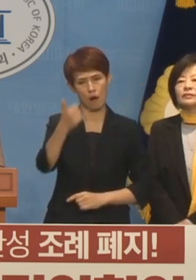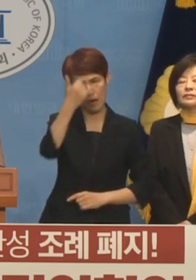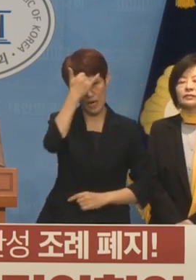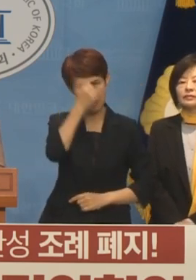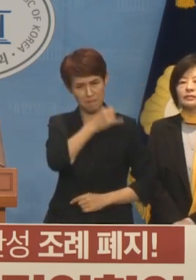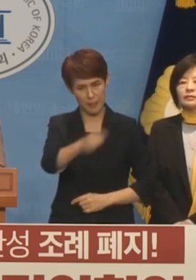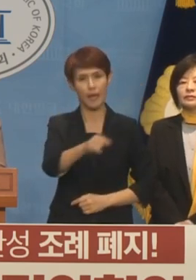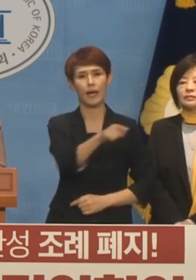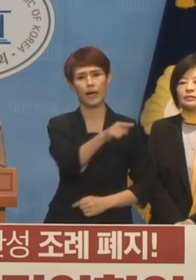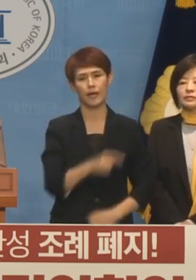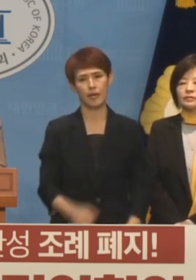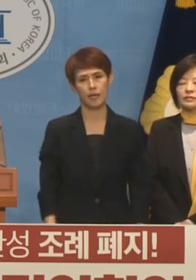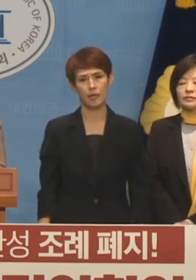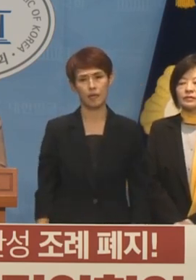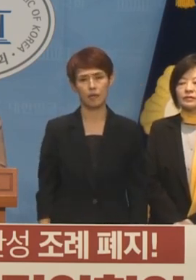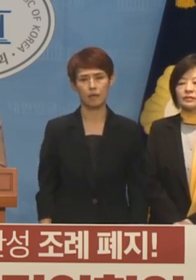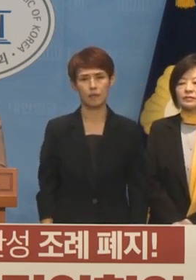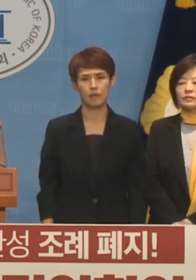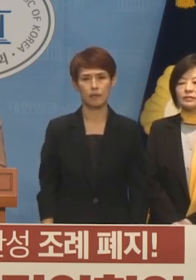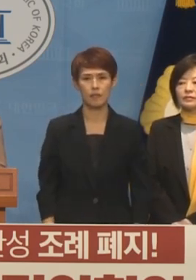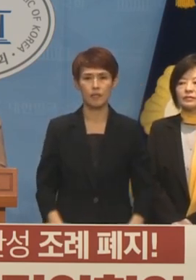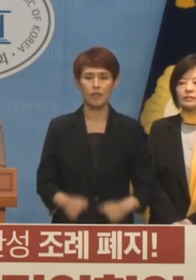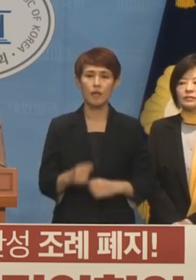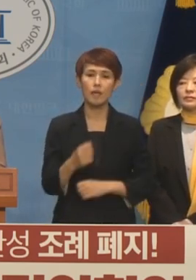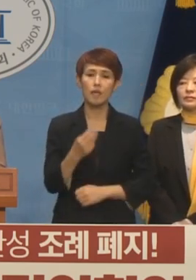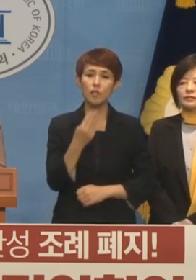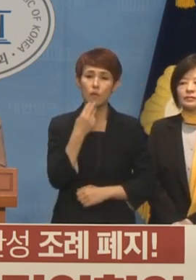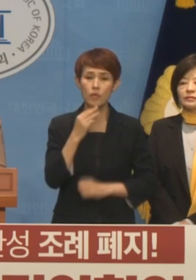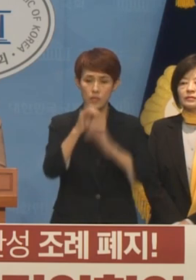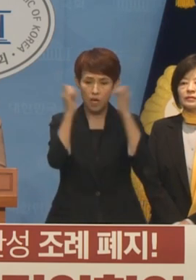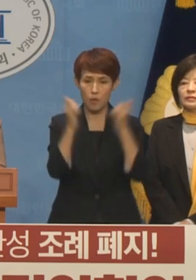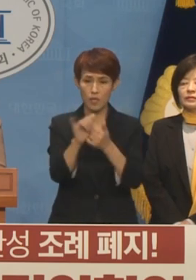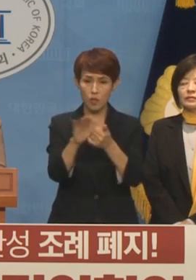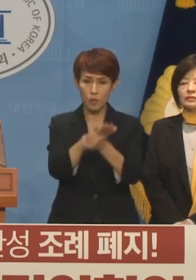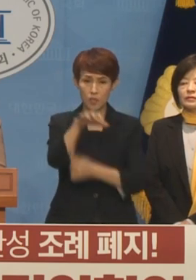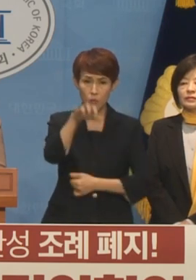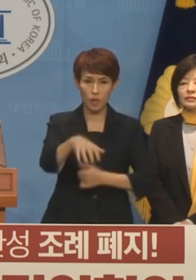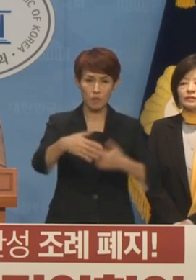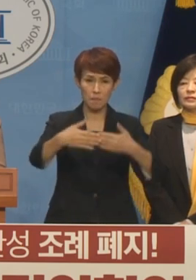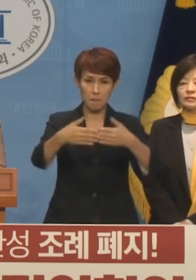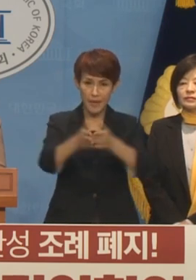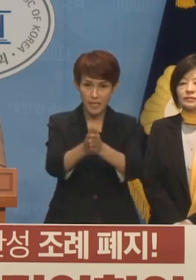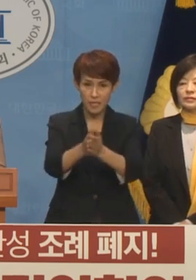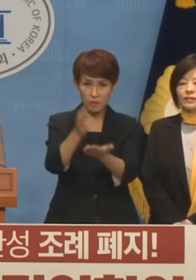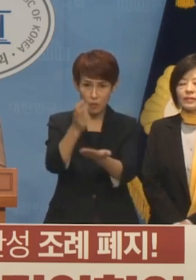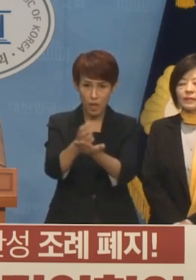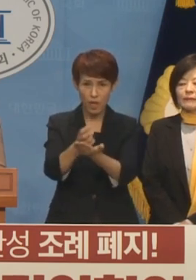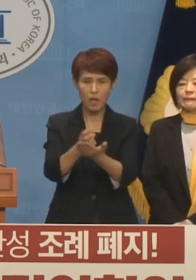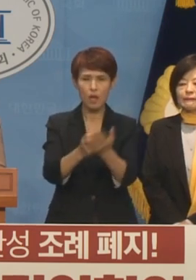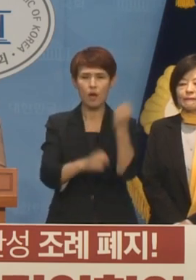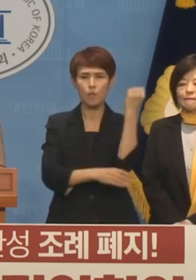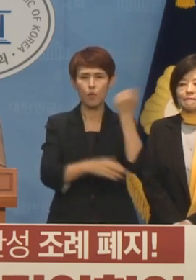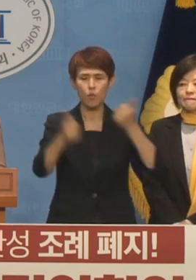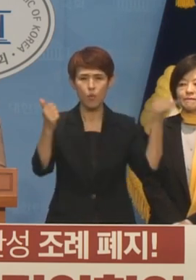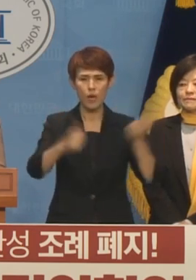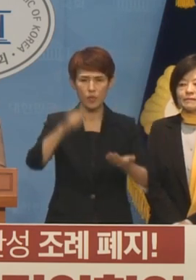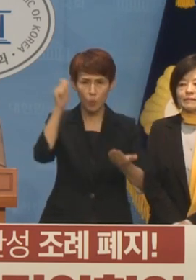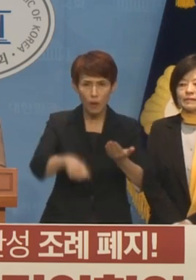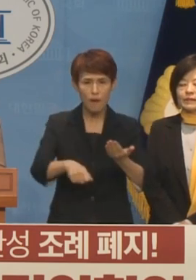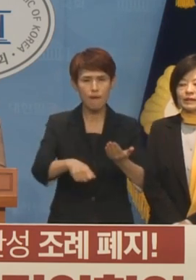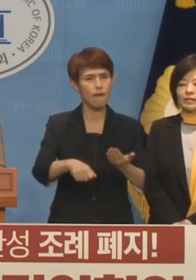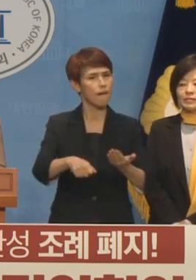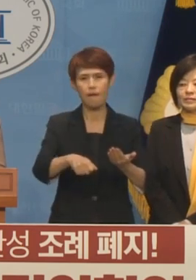행태라고 생각합니다. 다시 한번 서울시 사회서비스원 폐지 조례안이 서울시 본회의를 통과한 것을